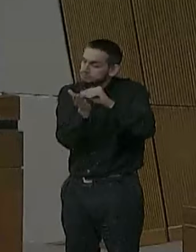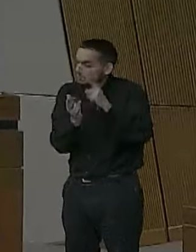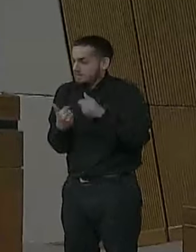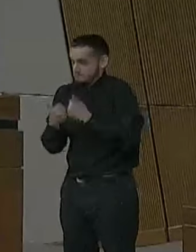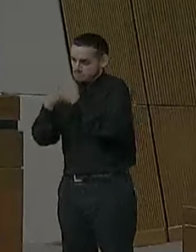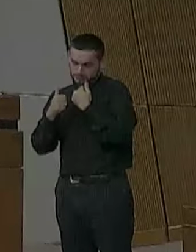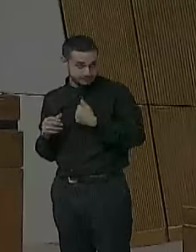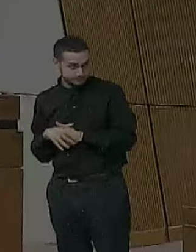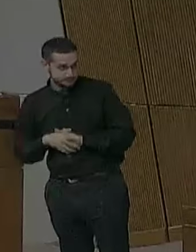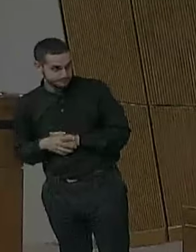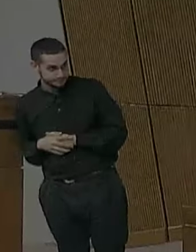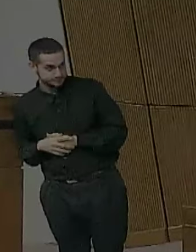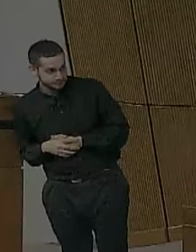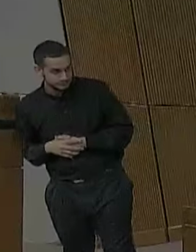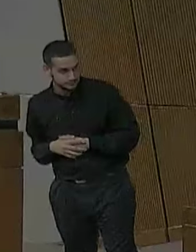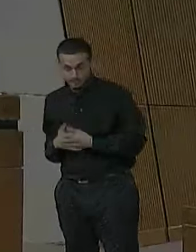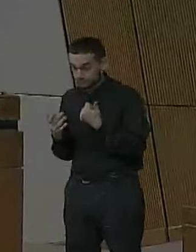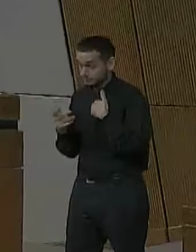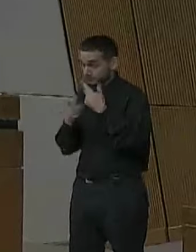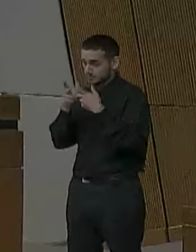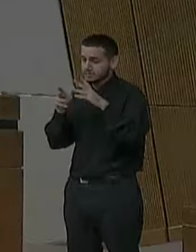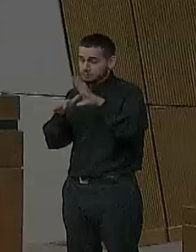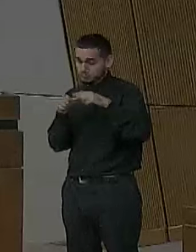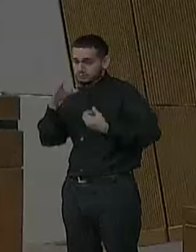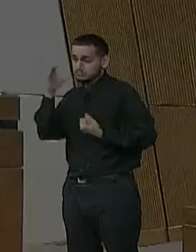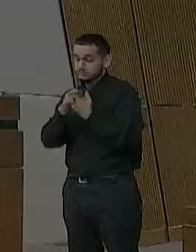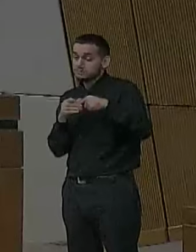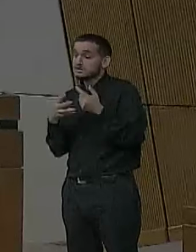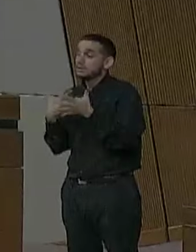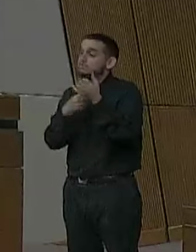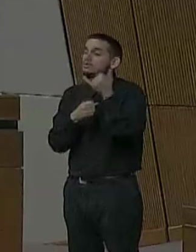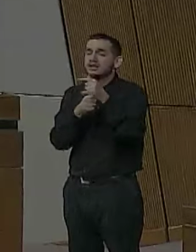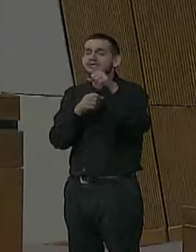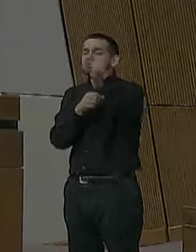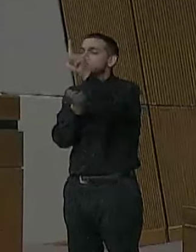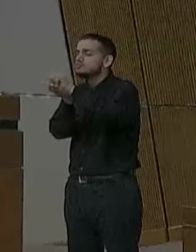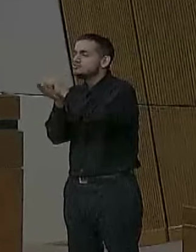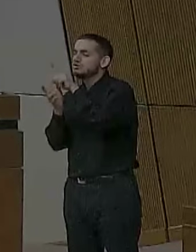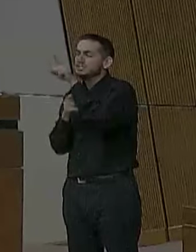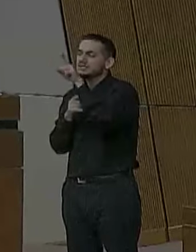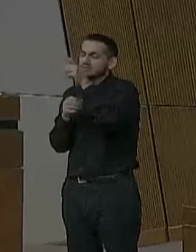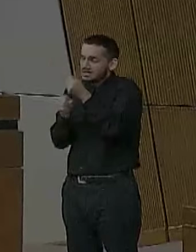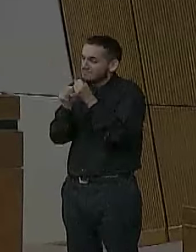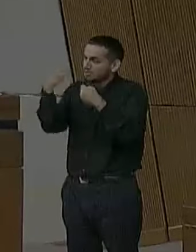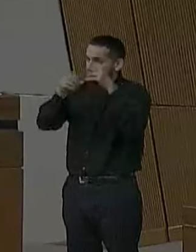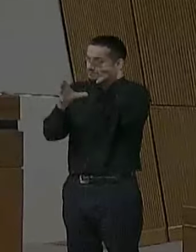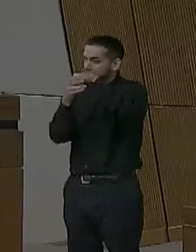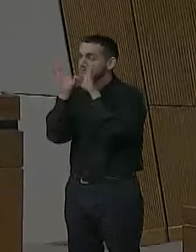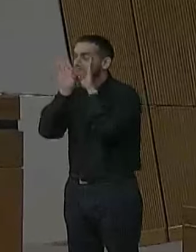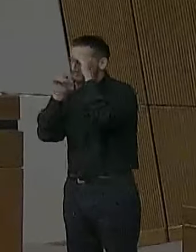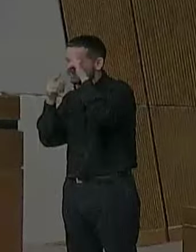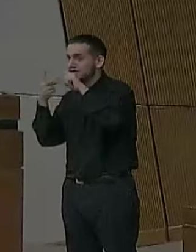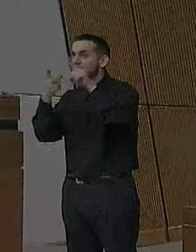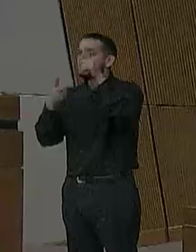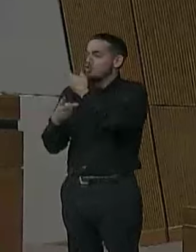Entonces, como ya les decía desde un inicio, esto está apoyado por diferentes sectores. Lastimosamente no pudimos